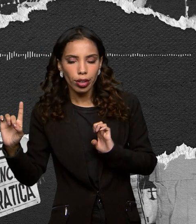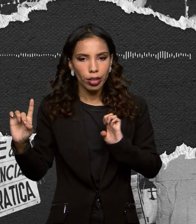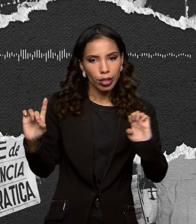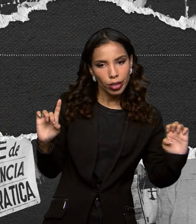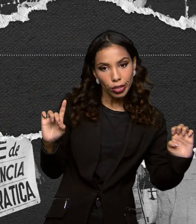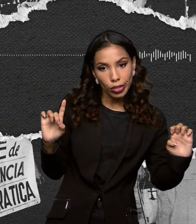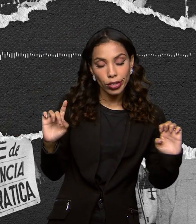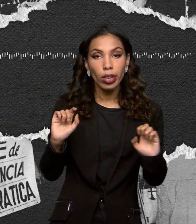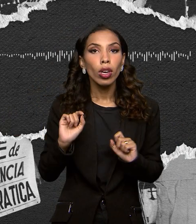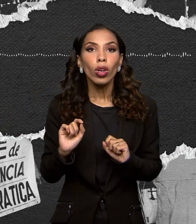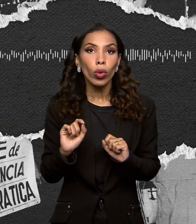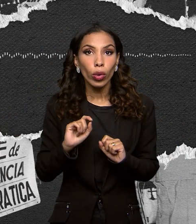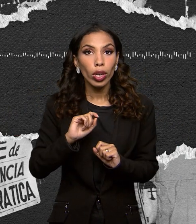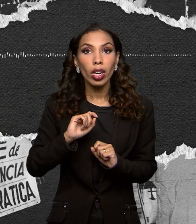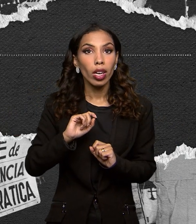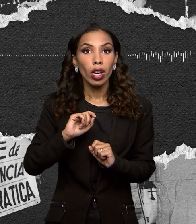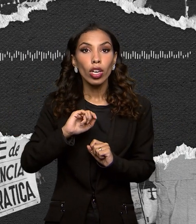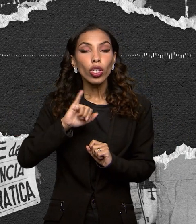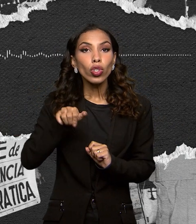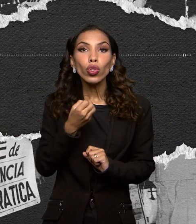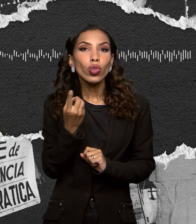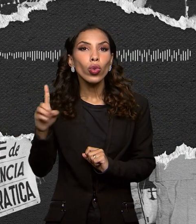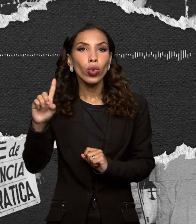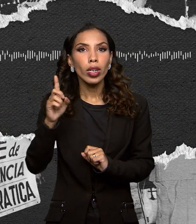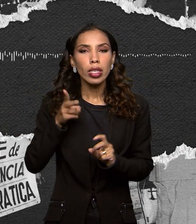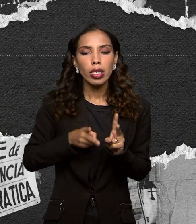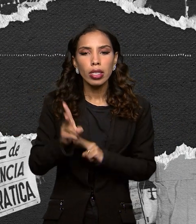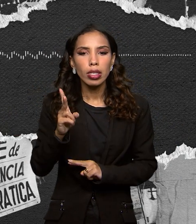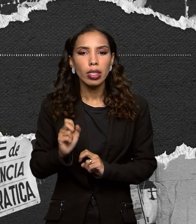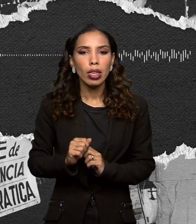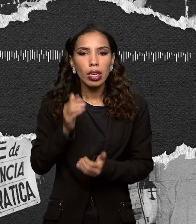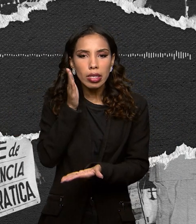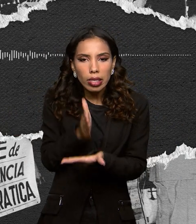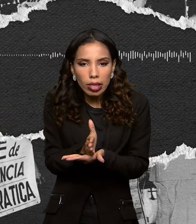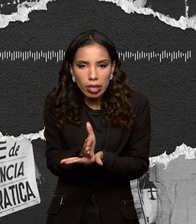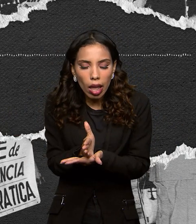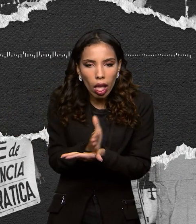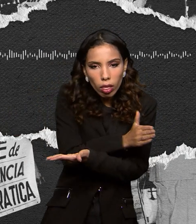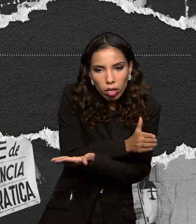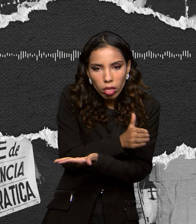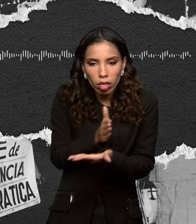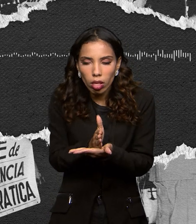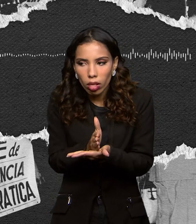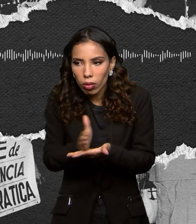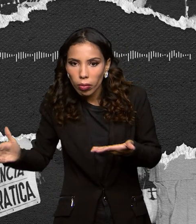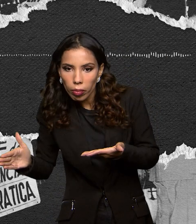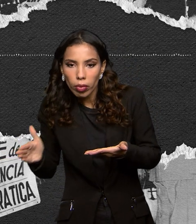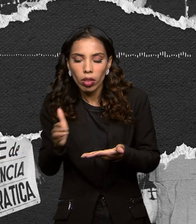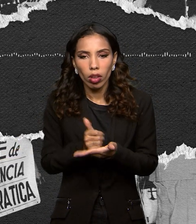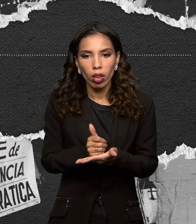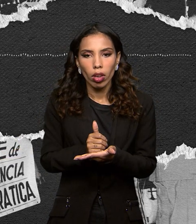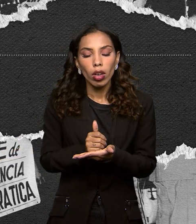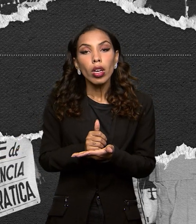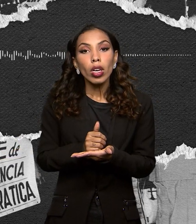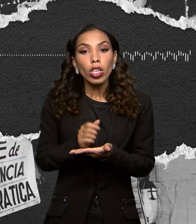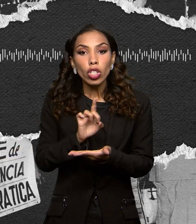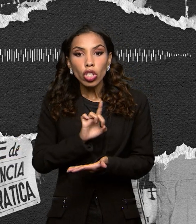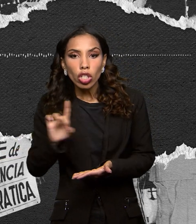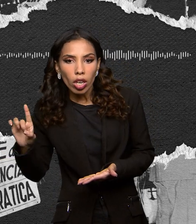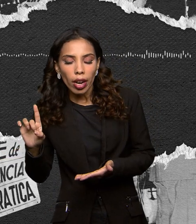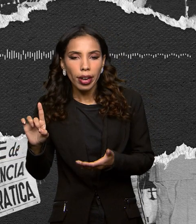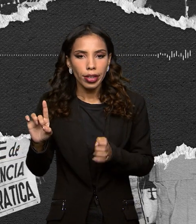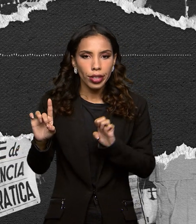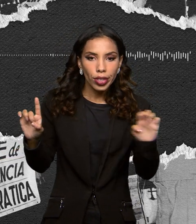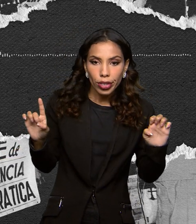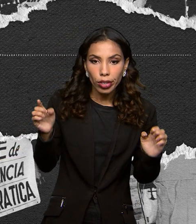João Goulart era fazer um governo de centro-esquerda ou de esquerda até a direita moderada, digamos assim. Porque